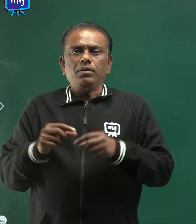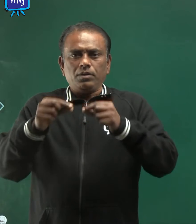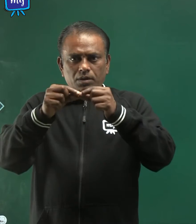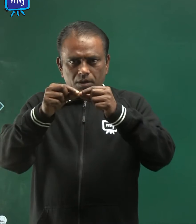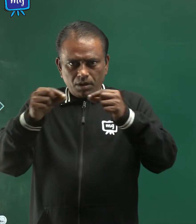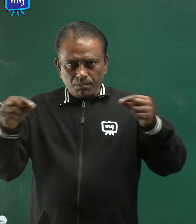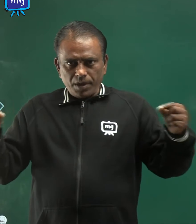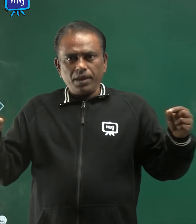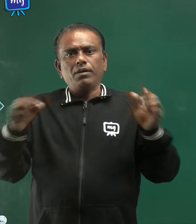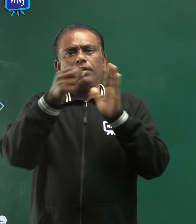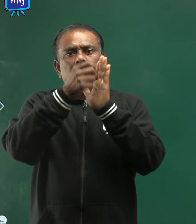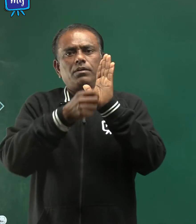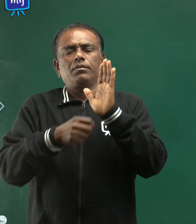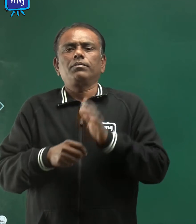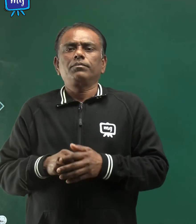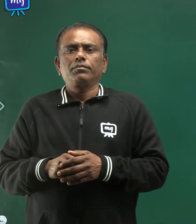लंबाई दी हों।